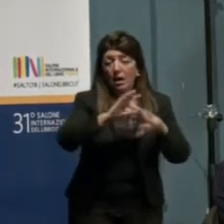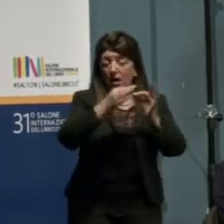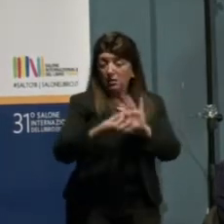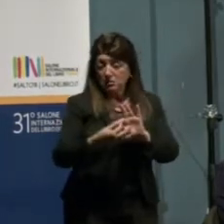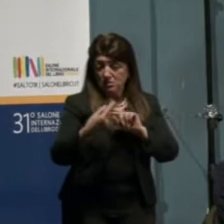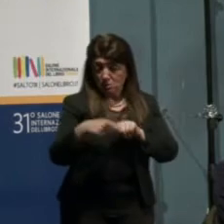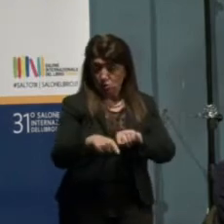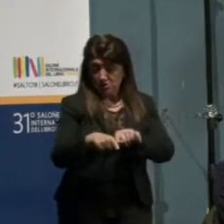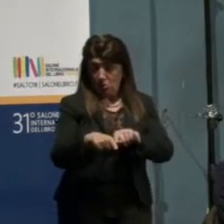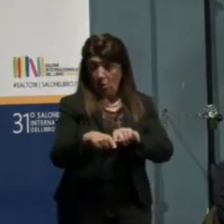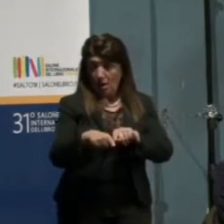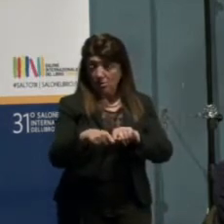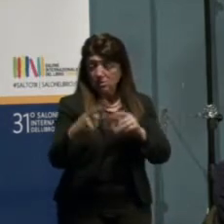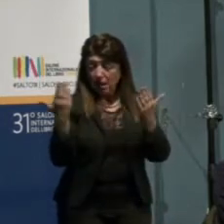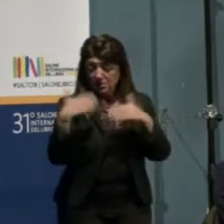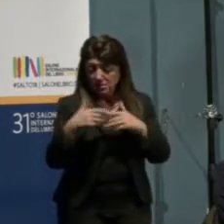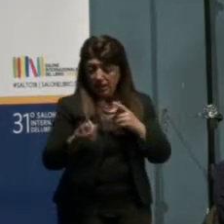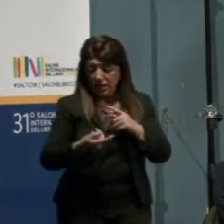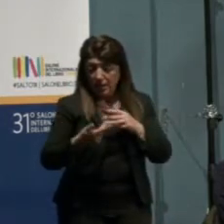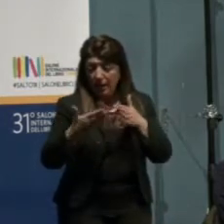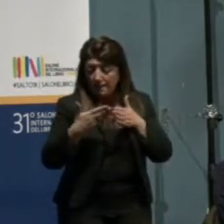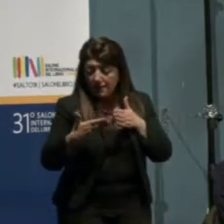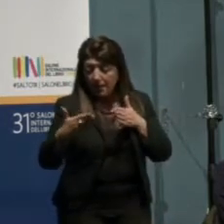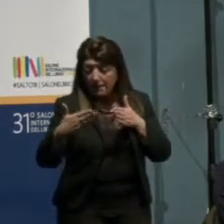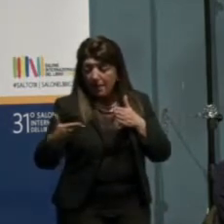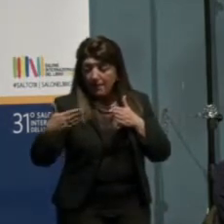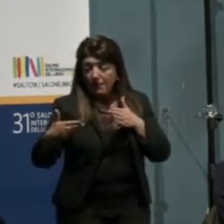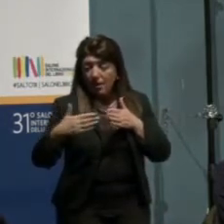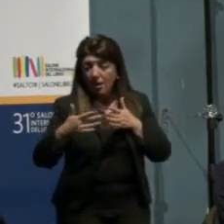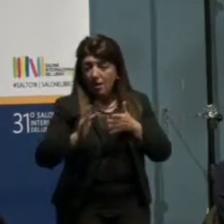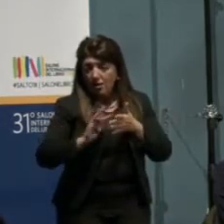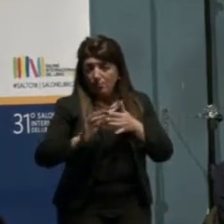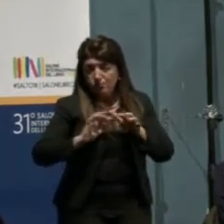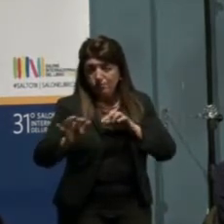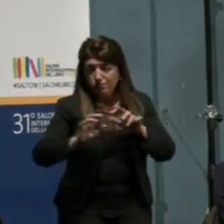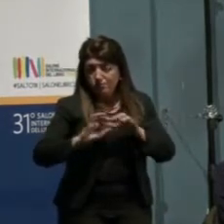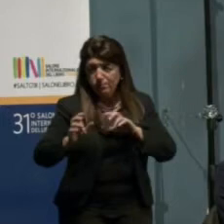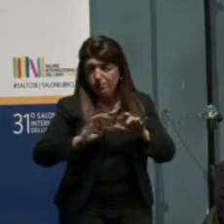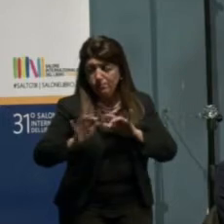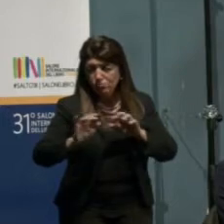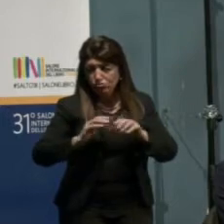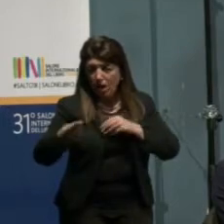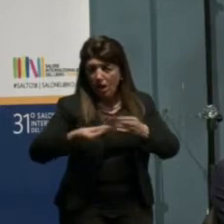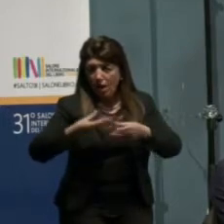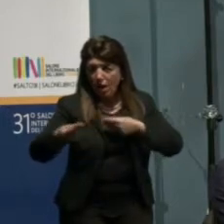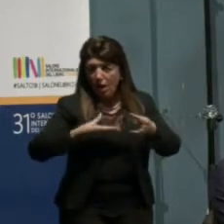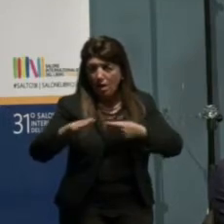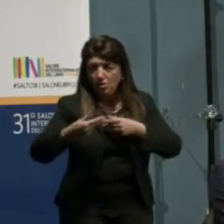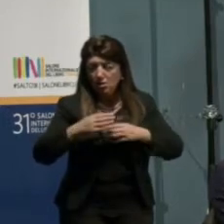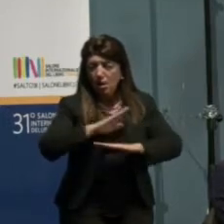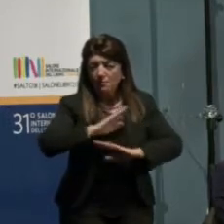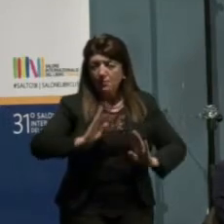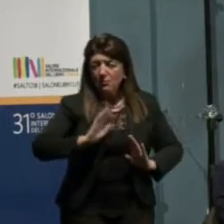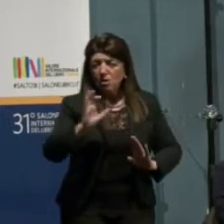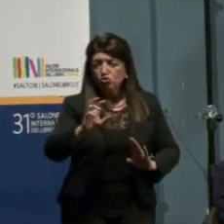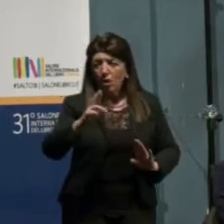sera diciamo nelle nelle nostre chat che abbiamo con i membri del crf che